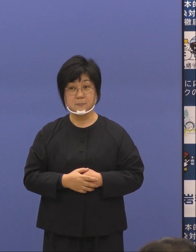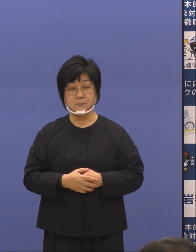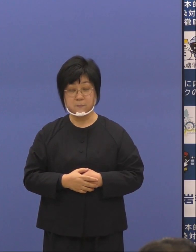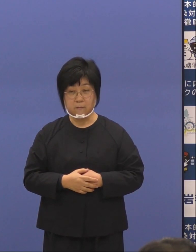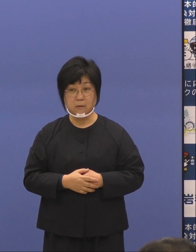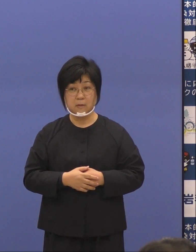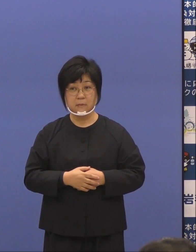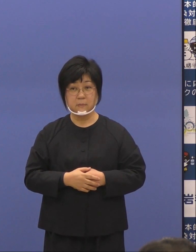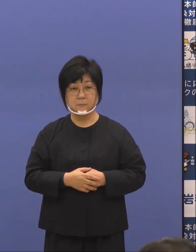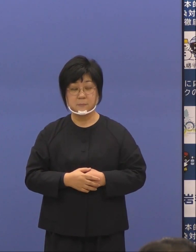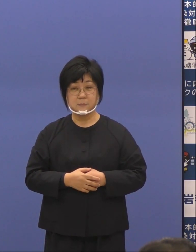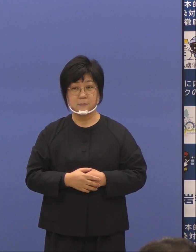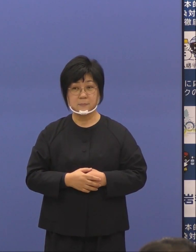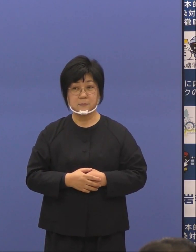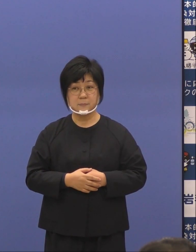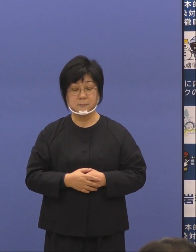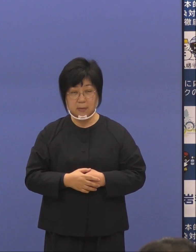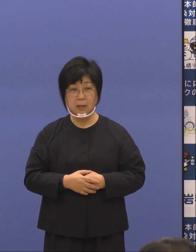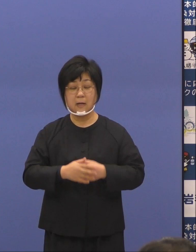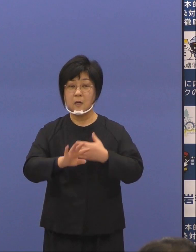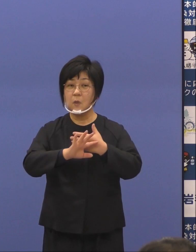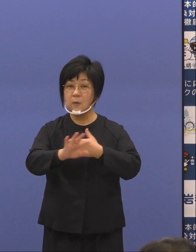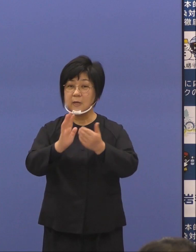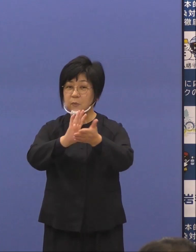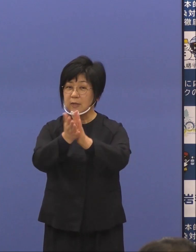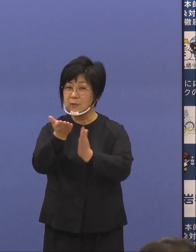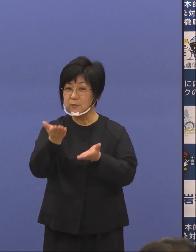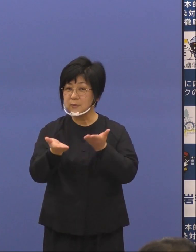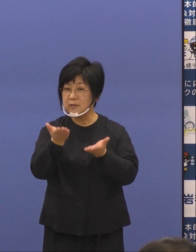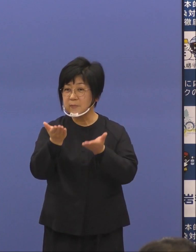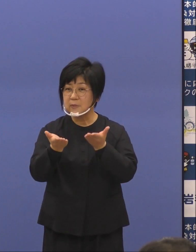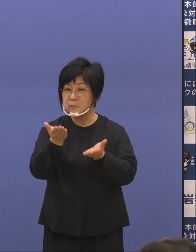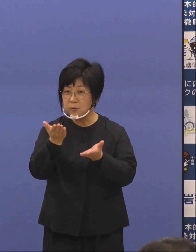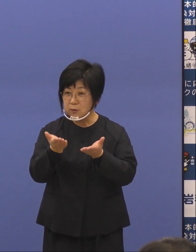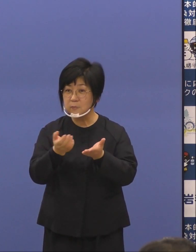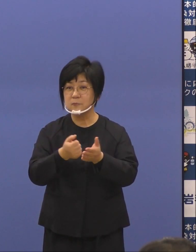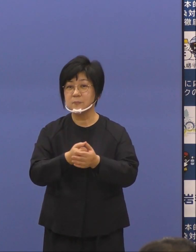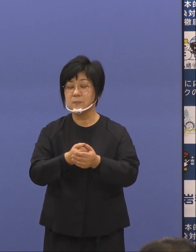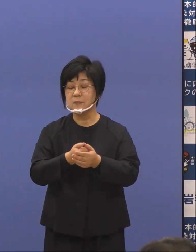時点では他の都道府県よりも感染状況に余裕があるために、他の